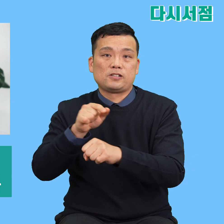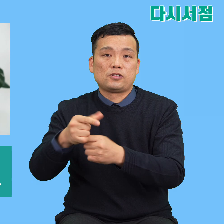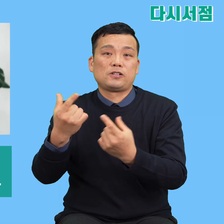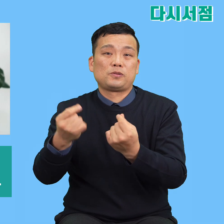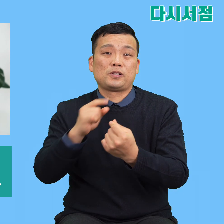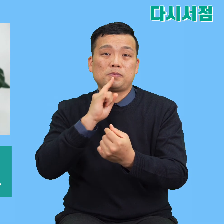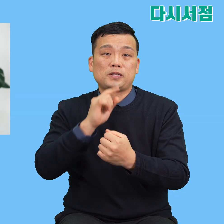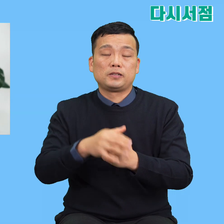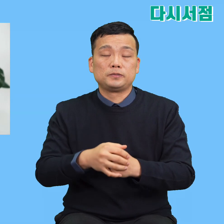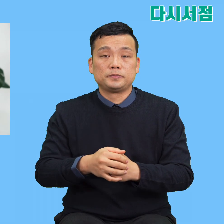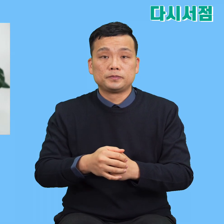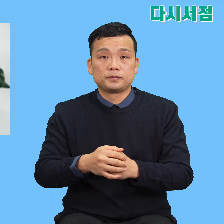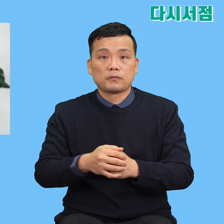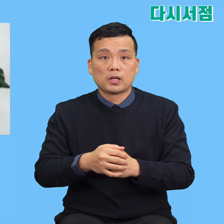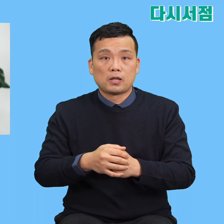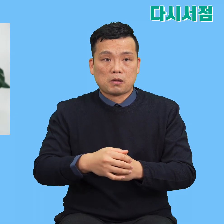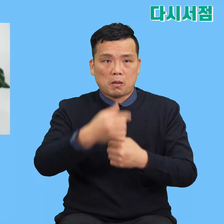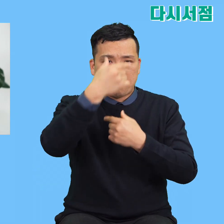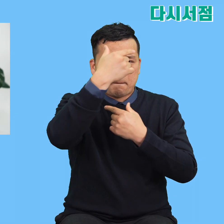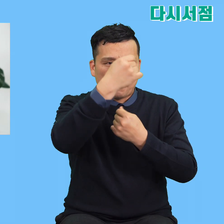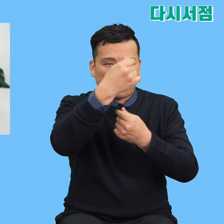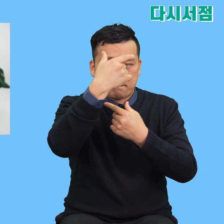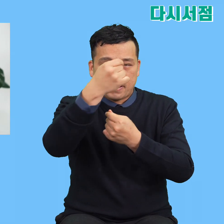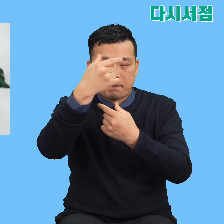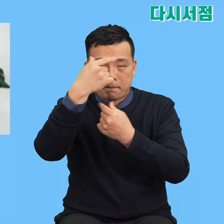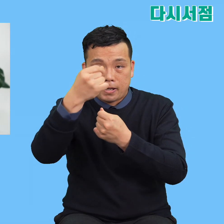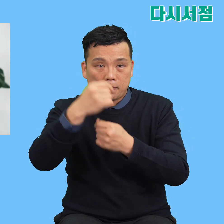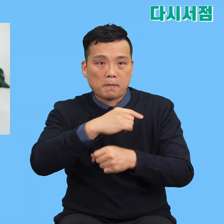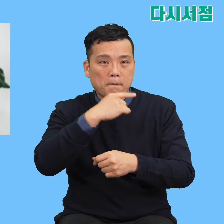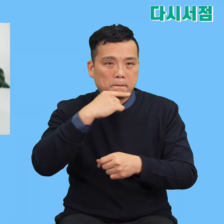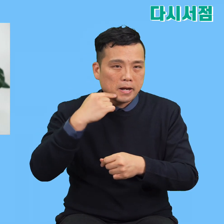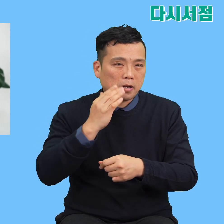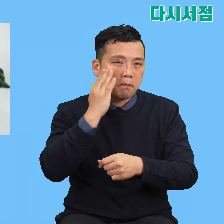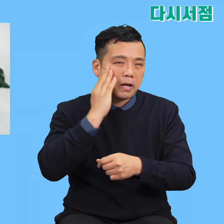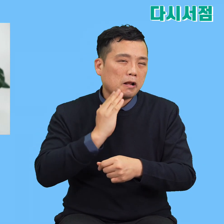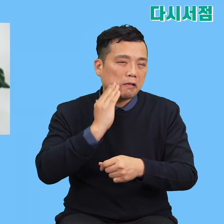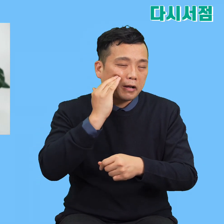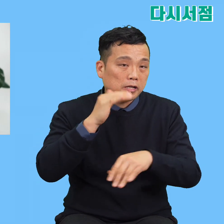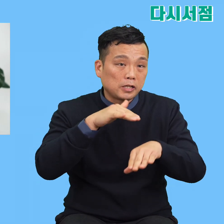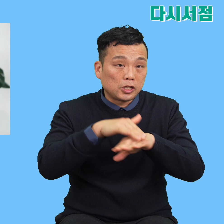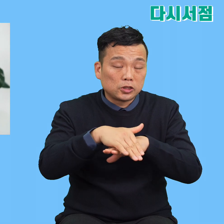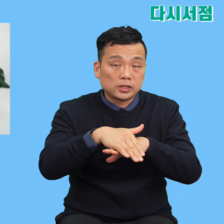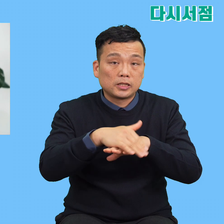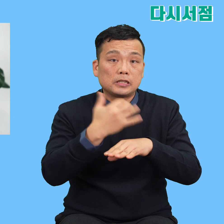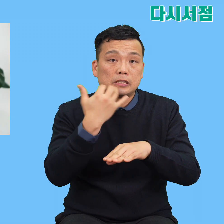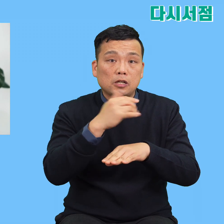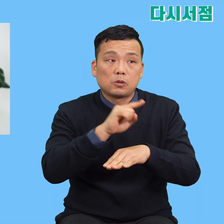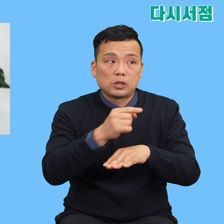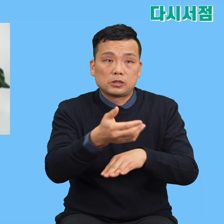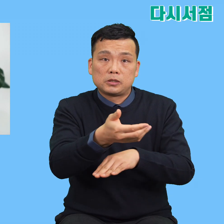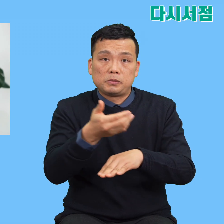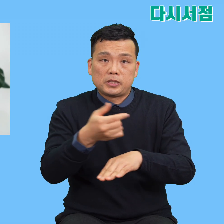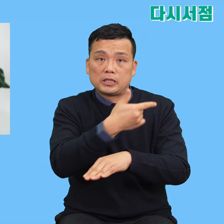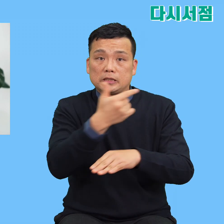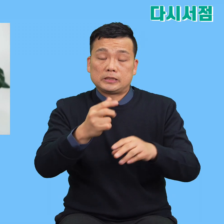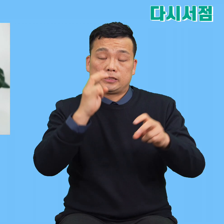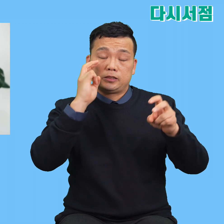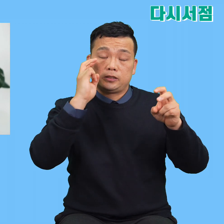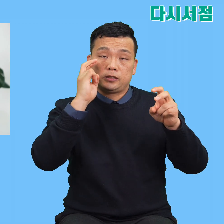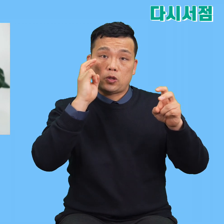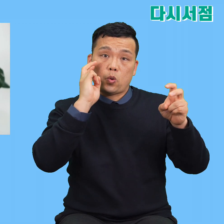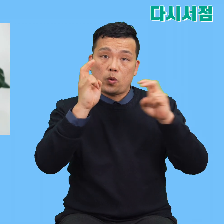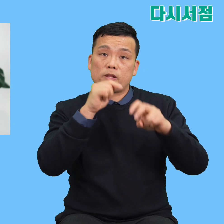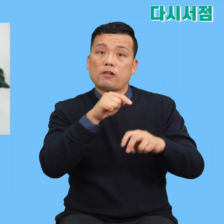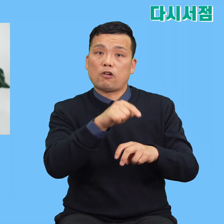아닐까. 물론 딱딱 정해져 있는 빨간색, 주황색, 노란색, 파란색 이런 색깔들은 기성